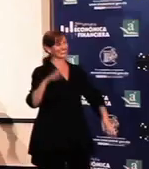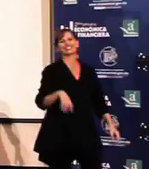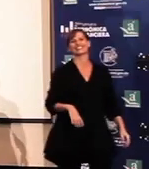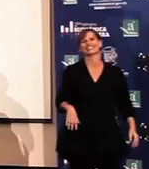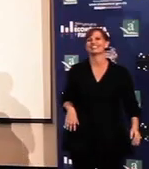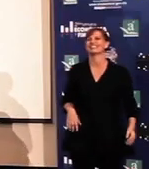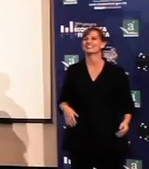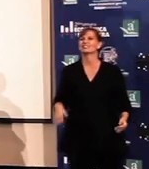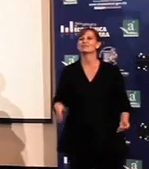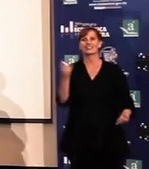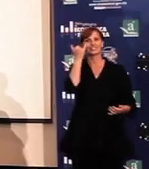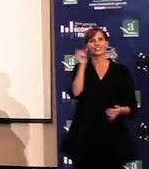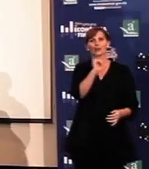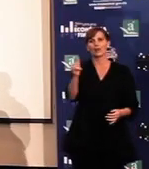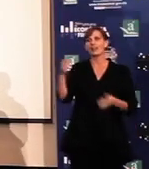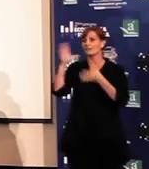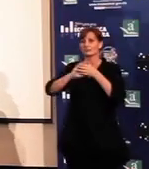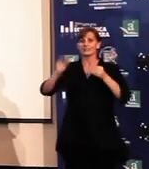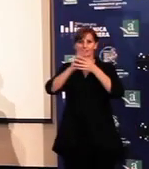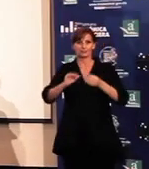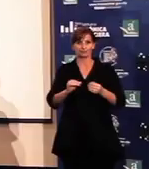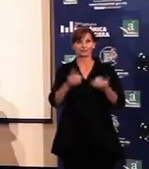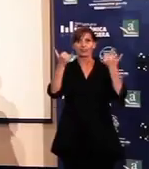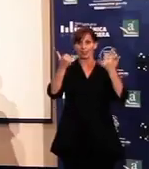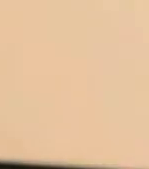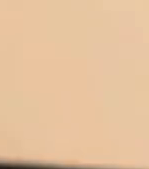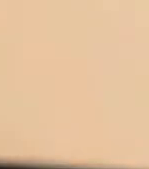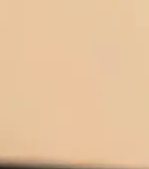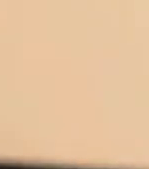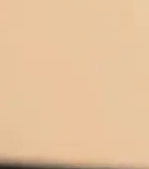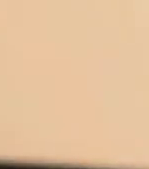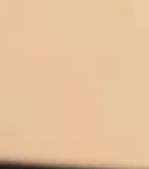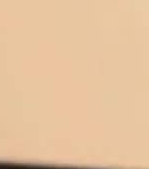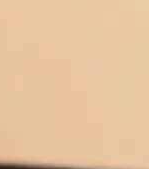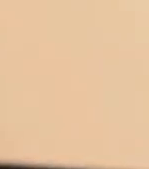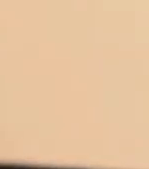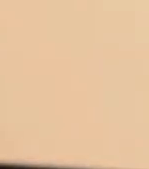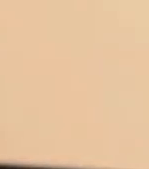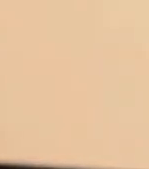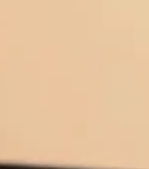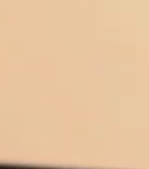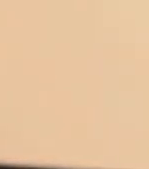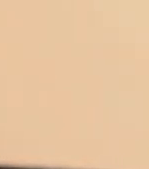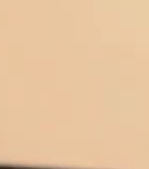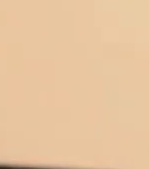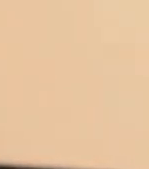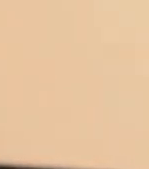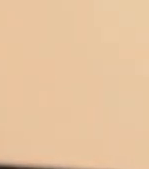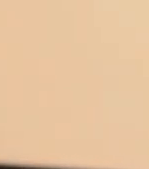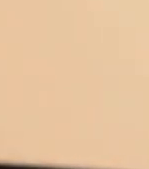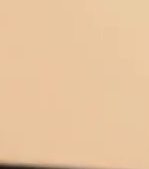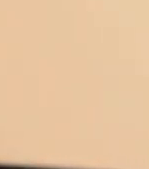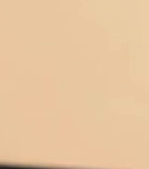Señores, y como le comentaba, para este año un proyecto importantísimo que dentro del programa de APAP Todos